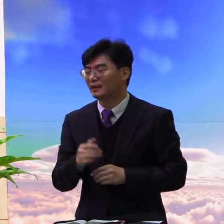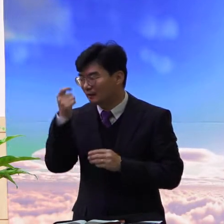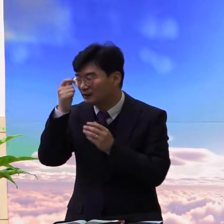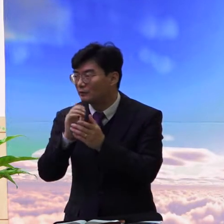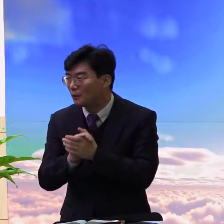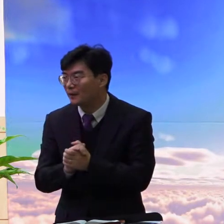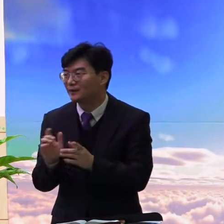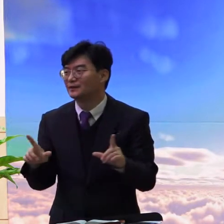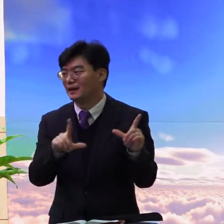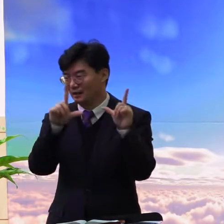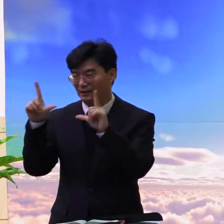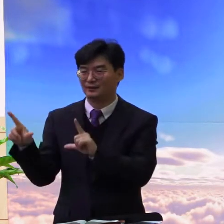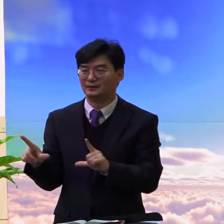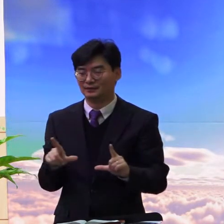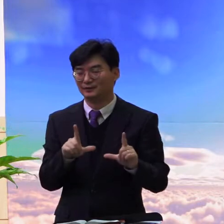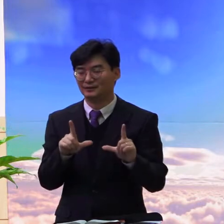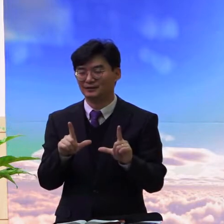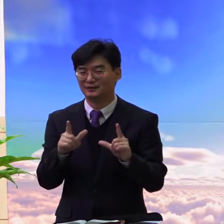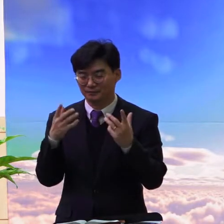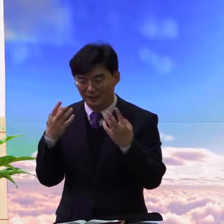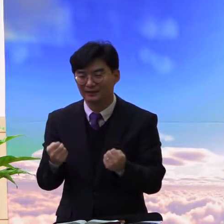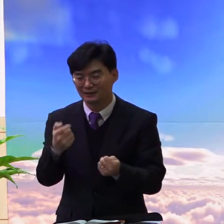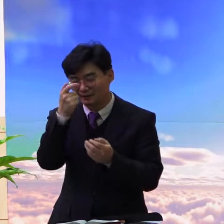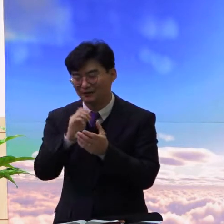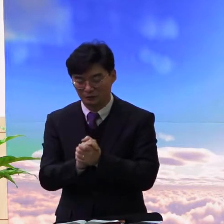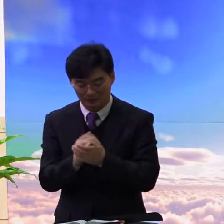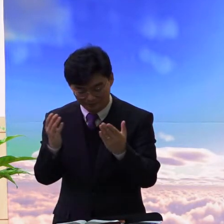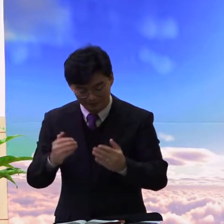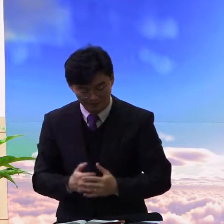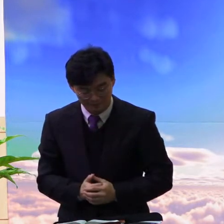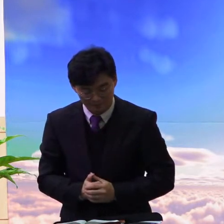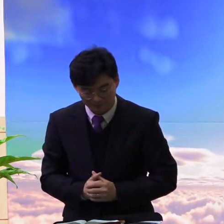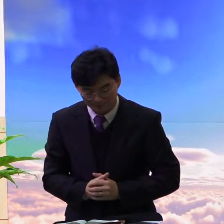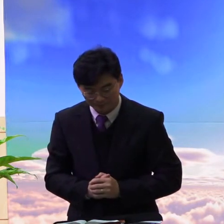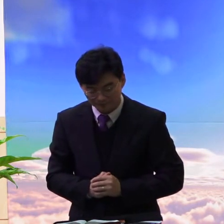생활을 회복할 수 있게 되기를 간절히 소망합니다.